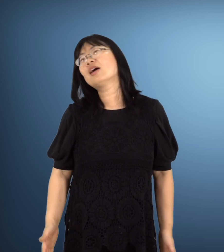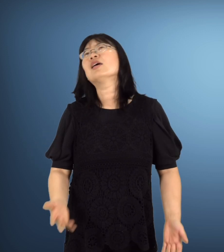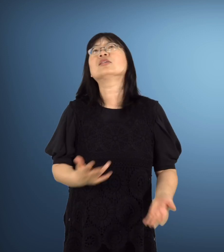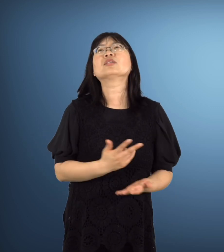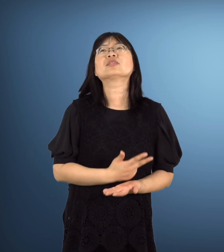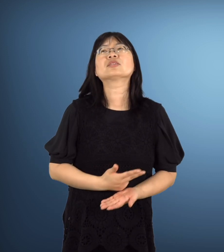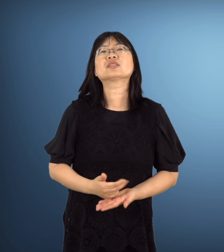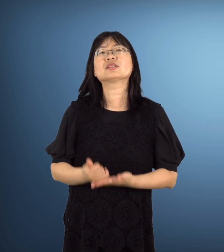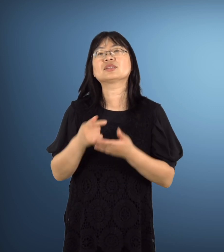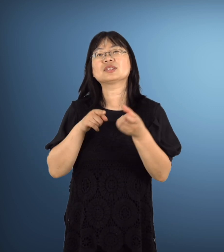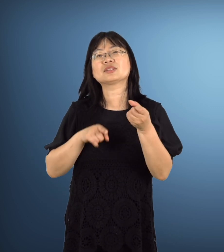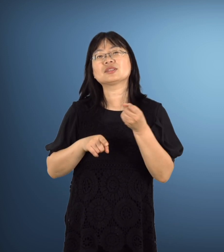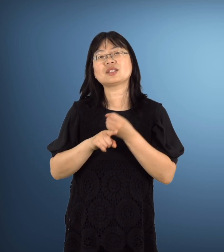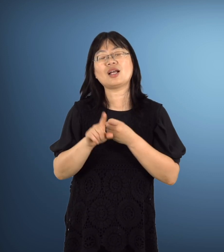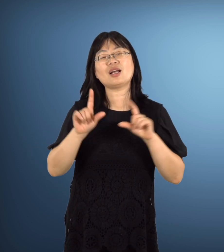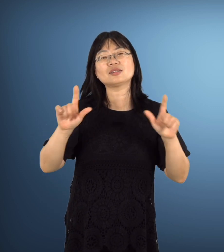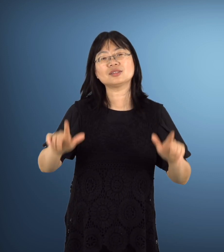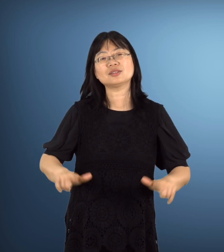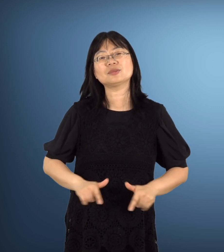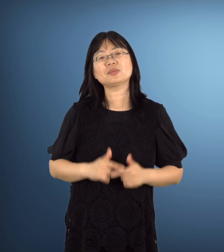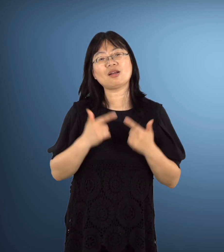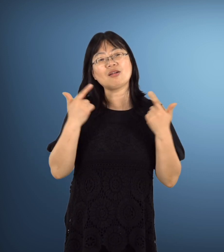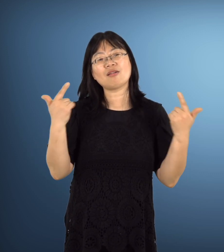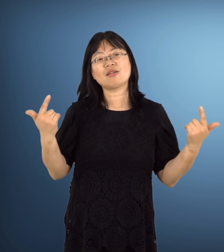나가리다. 주님 뜻이